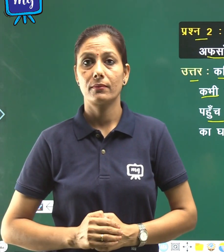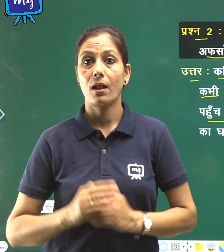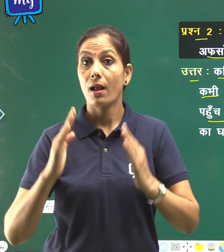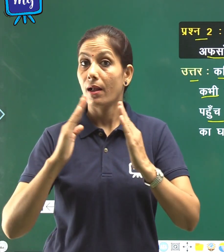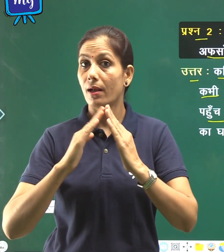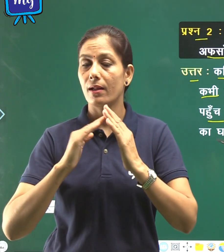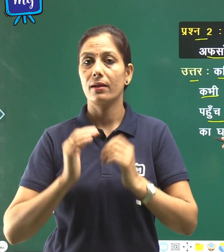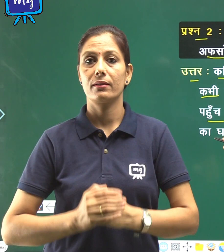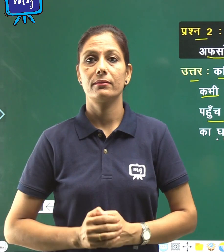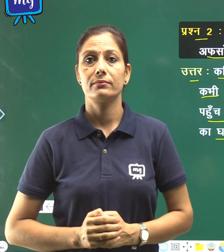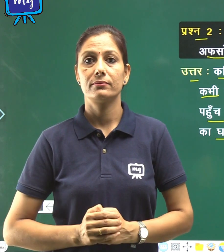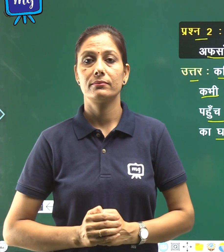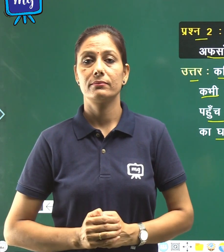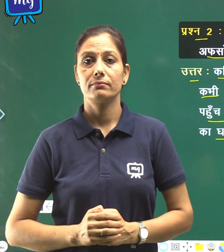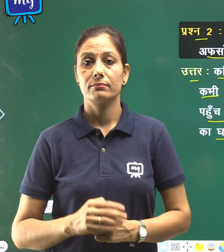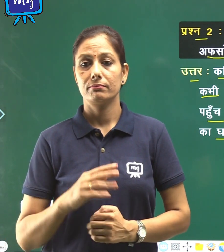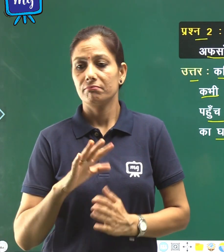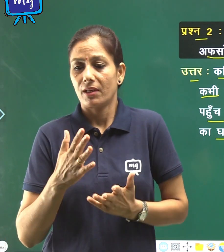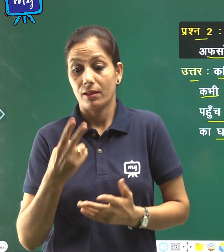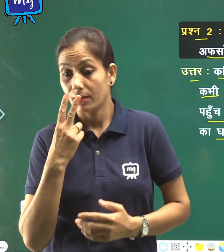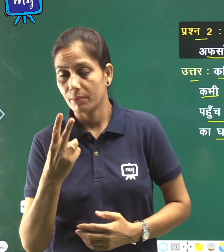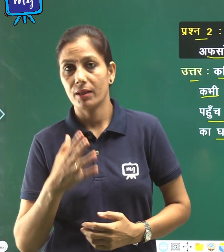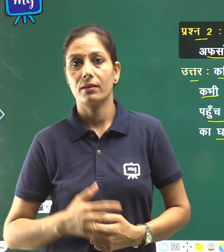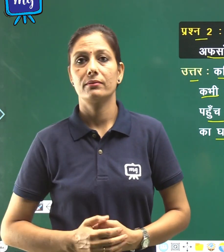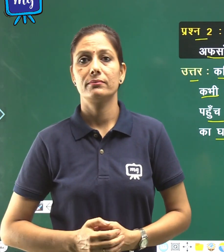घर नहीं देख पाया।